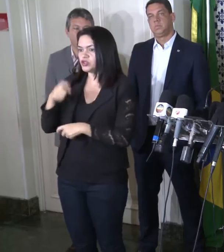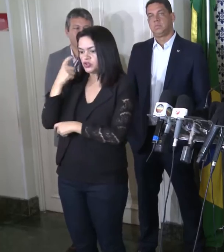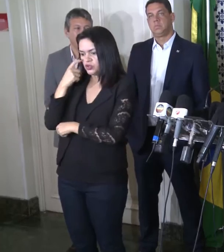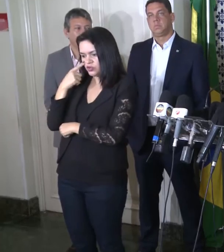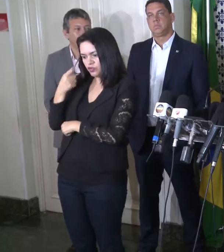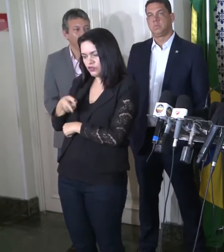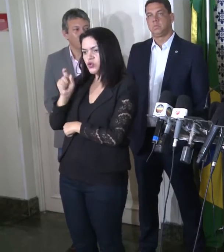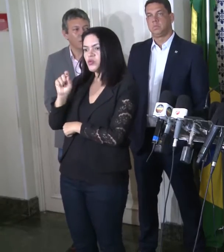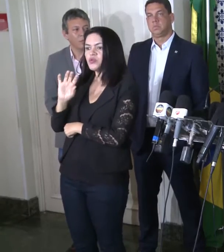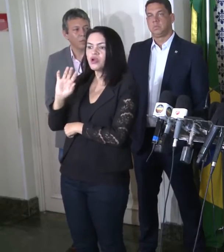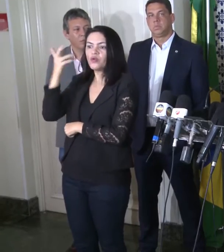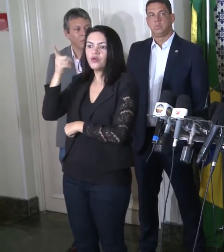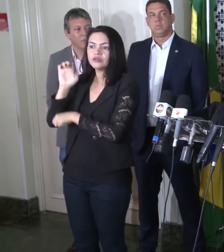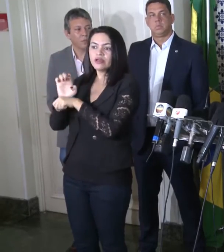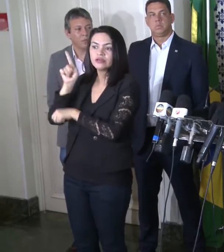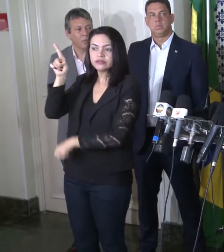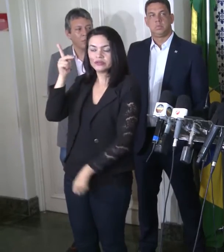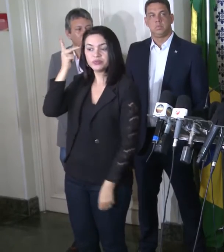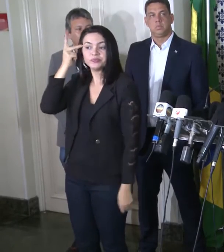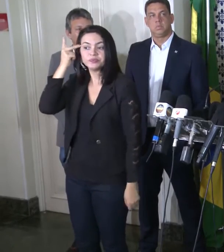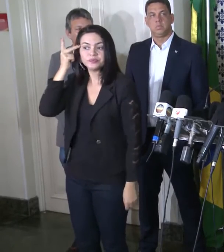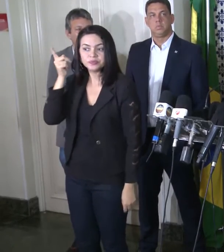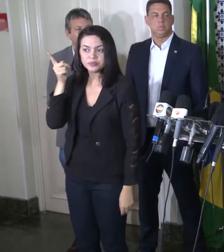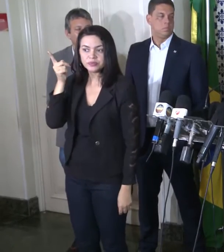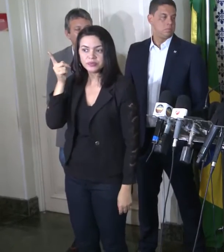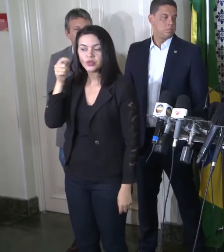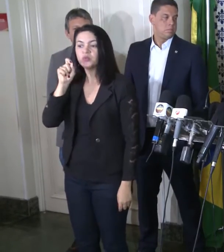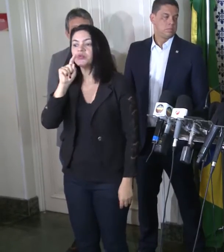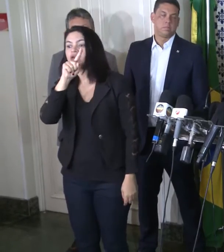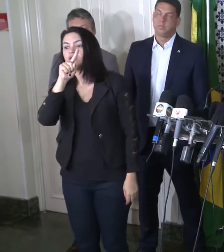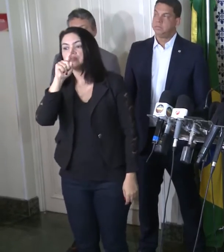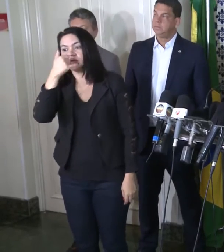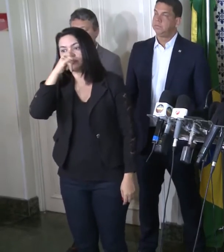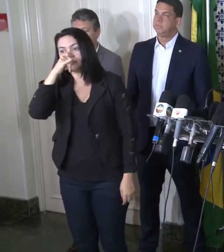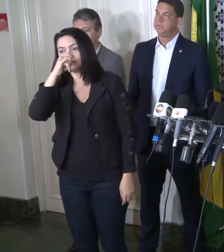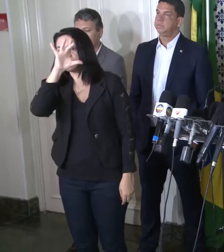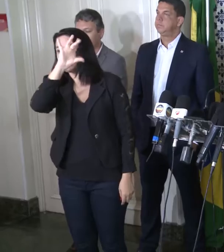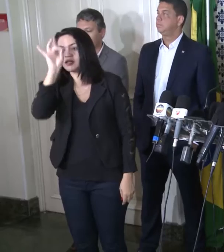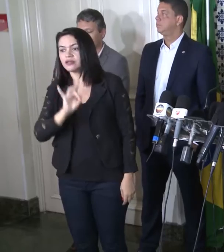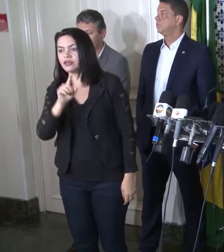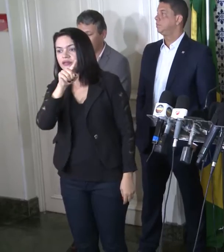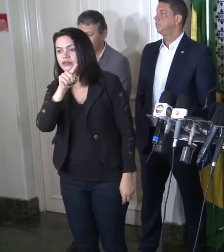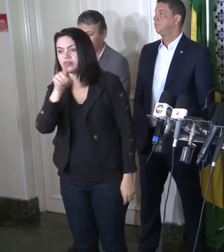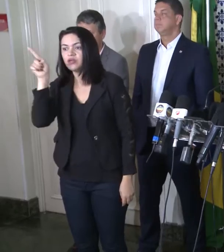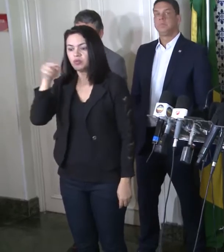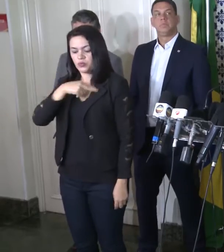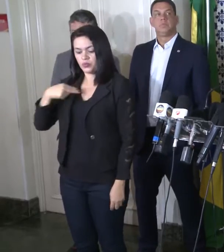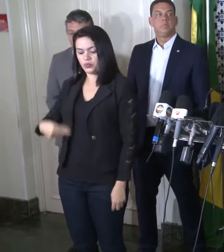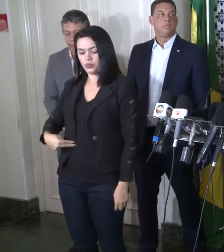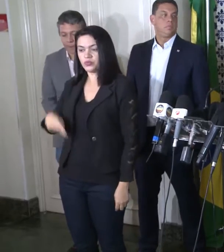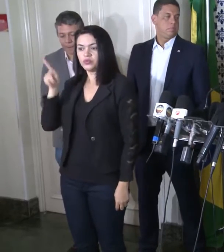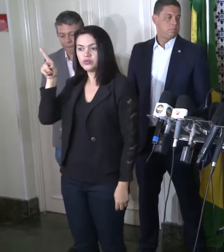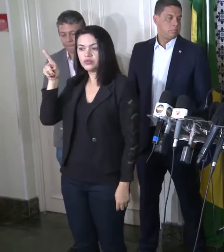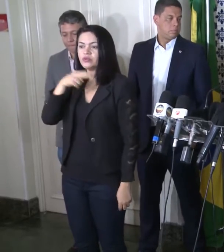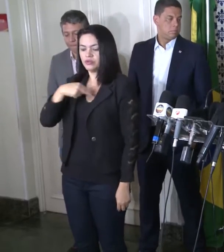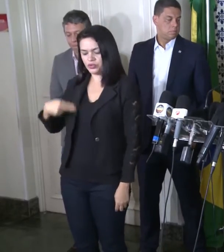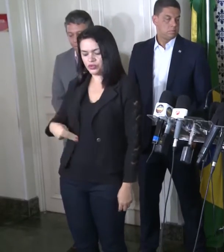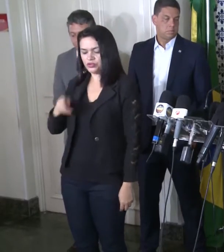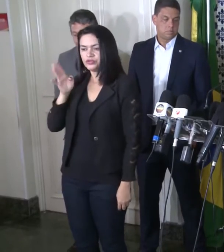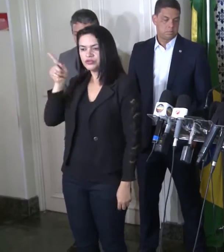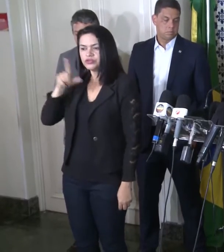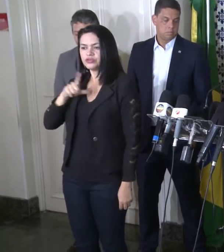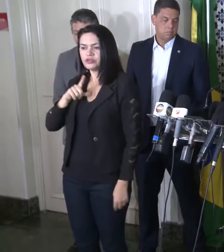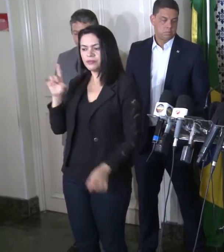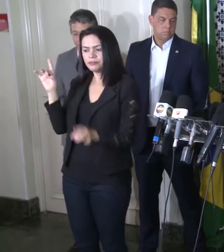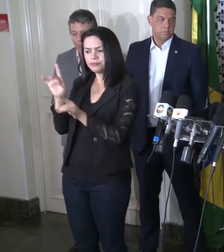o que acontece hoje no estado de São Paulo, o que acontece na Itália. Então, acontece na China. A China já passou, já